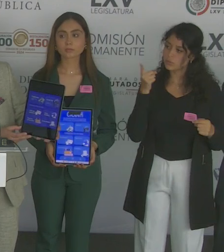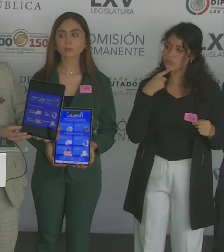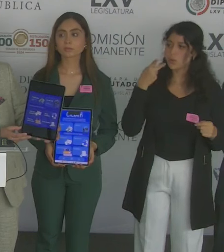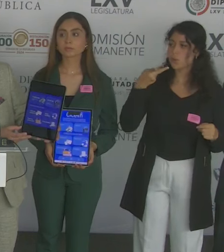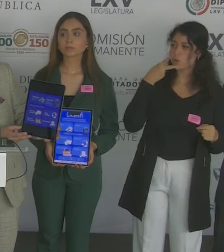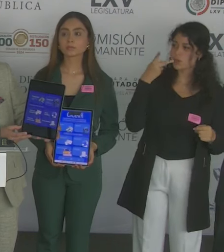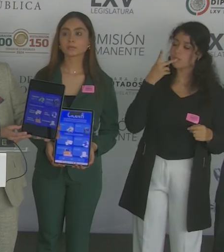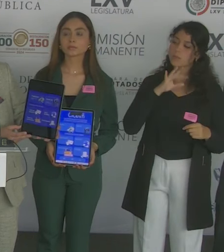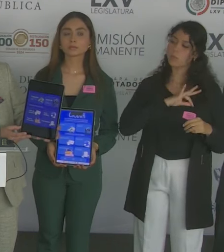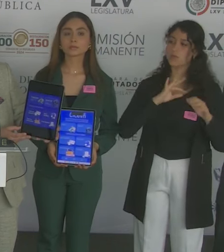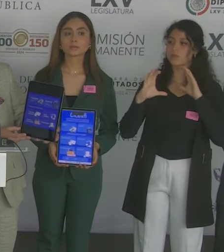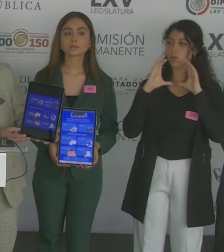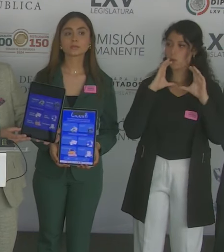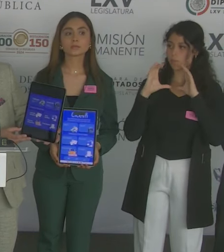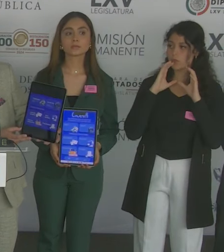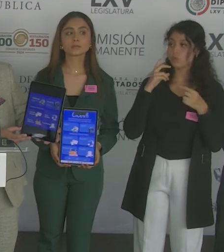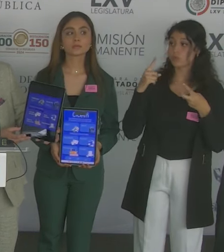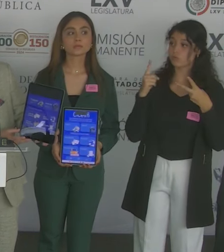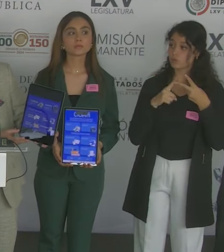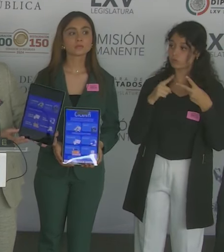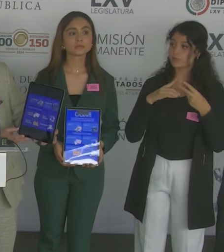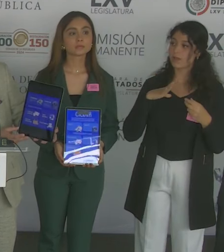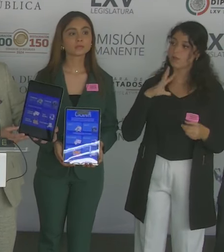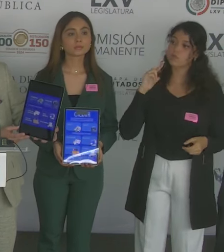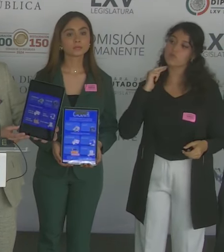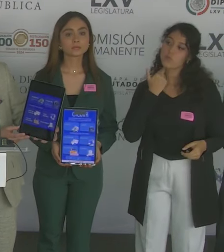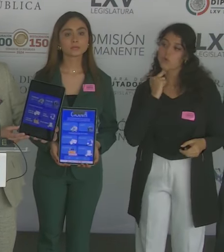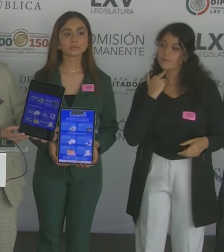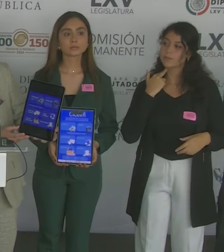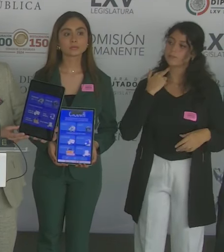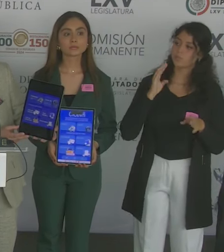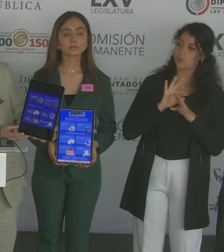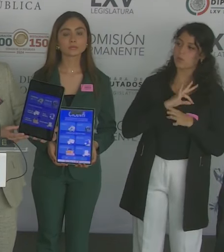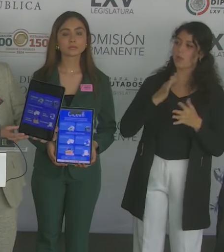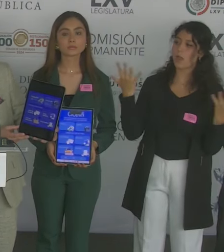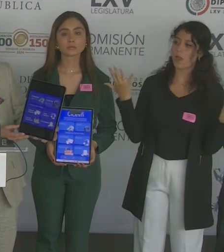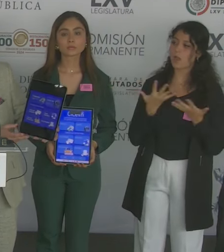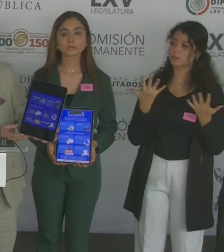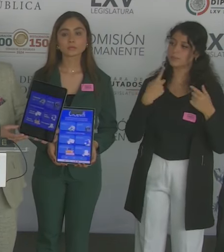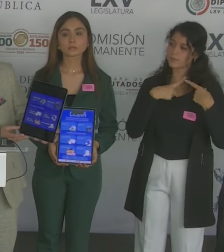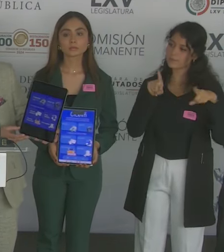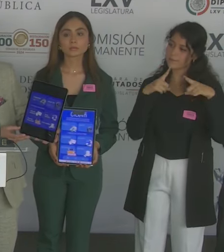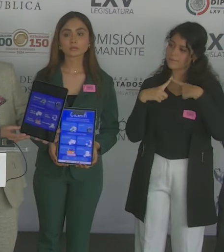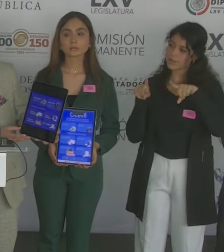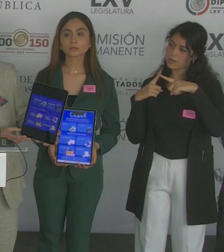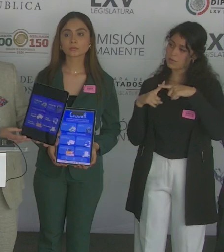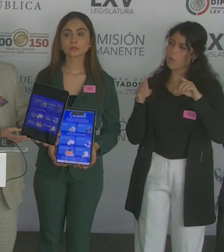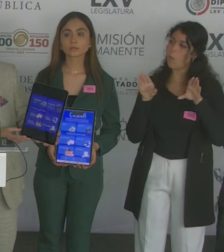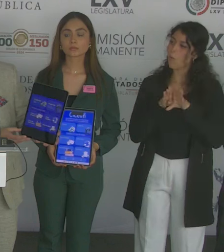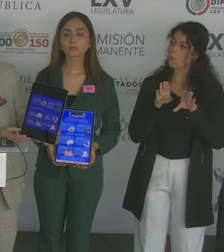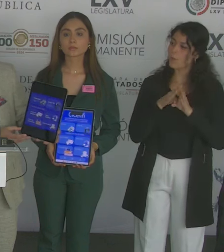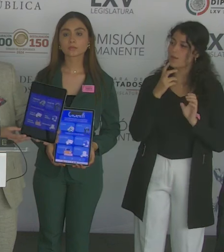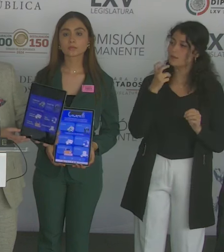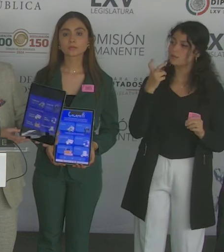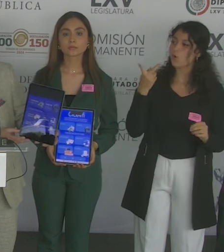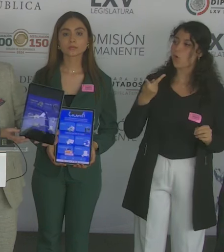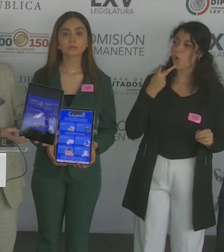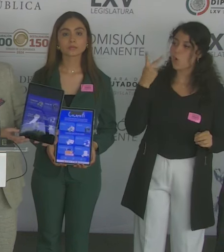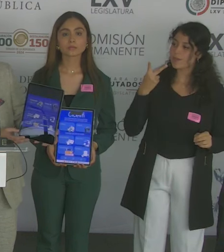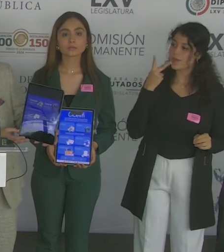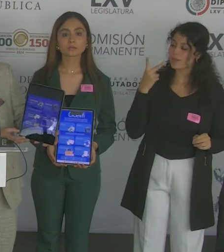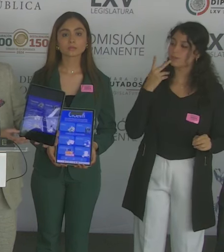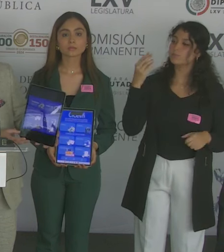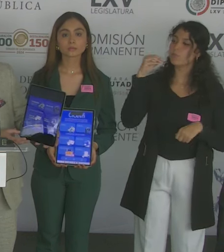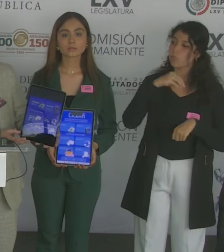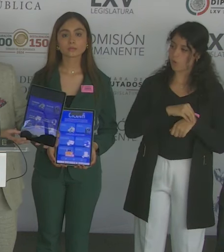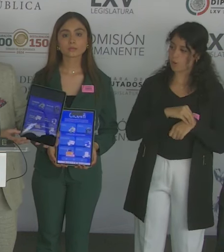paso Vamos a contar con un avatar el Avatar va a poder hacer una simulación de la respuesta que los oyentes estamos escribiendo para